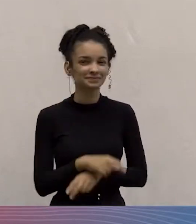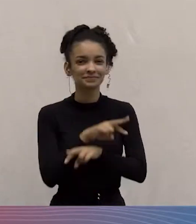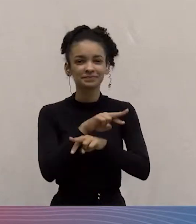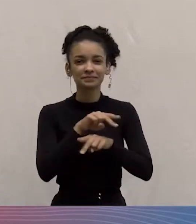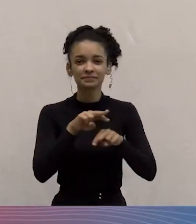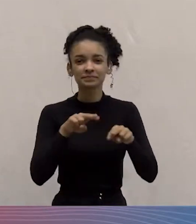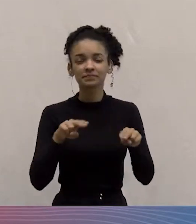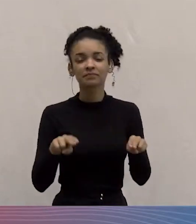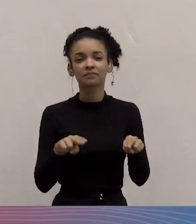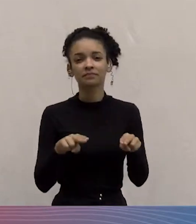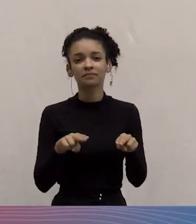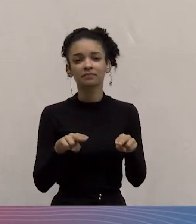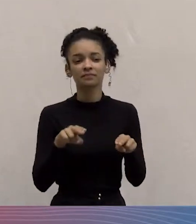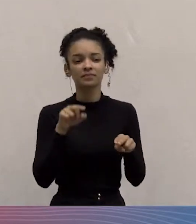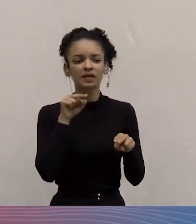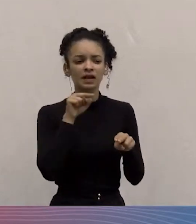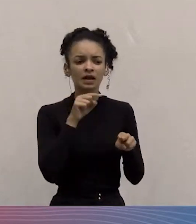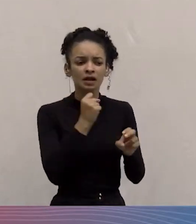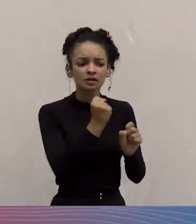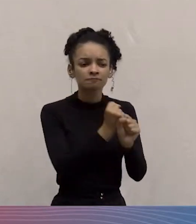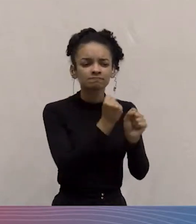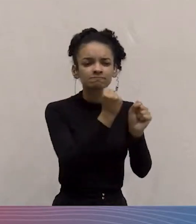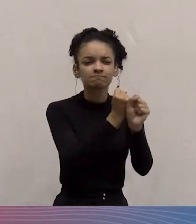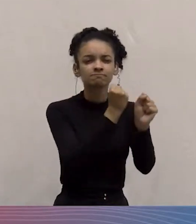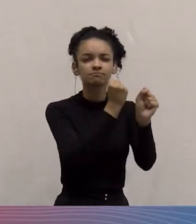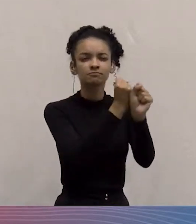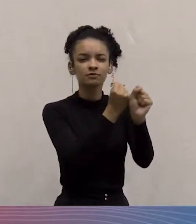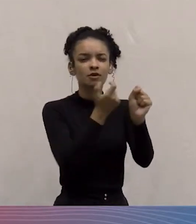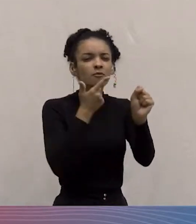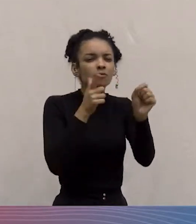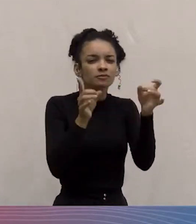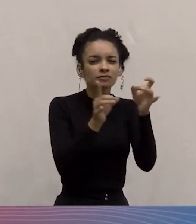Irmãos, quando esse edifício estiver bem ajustado,